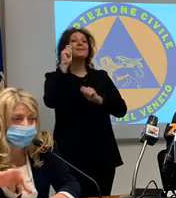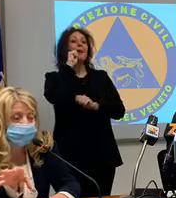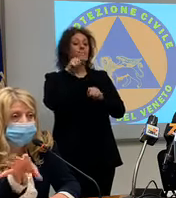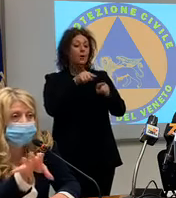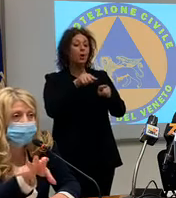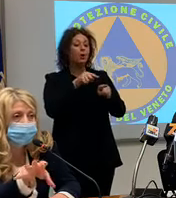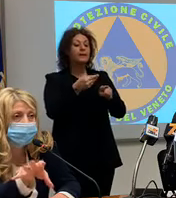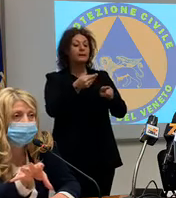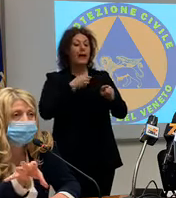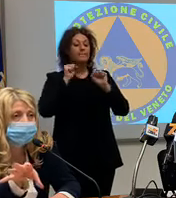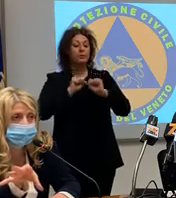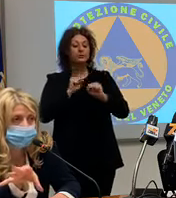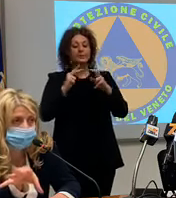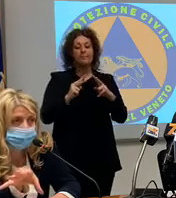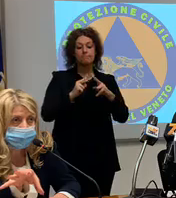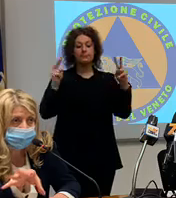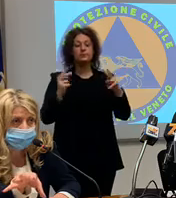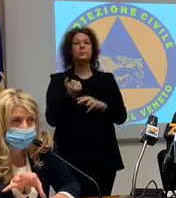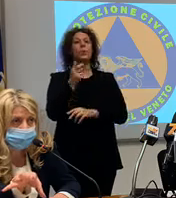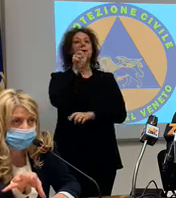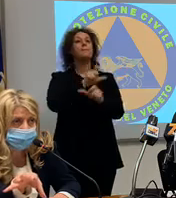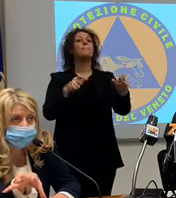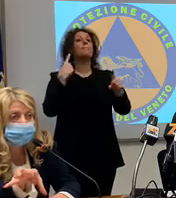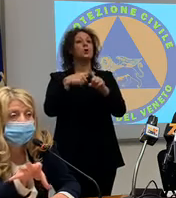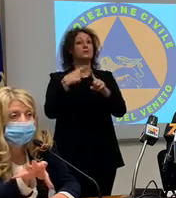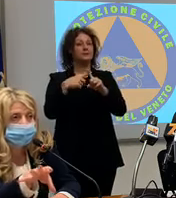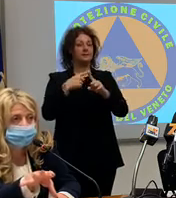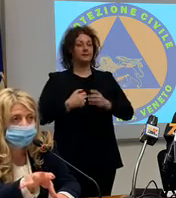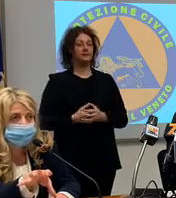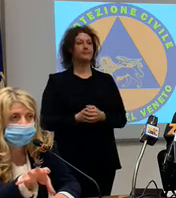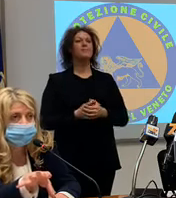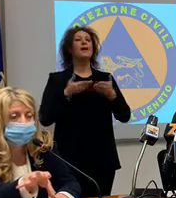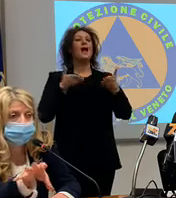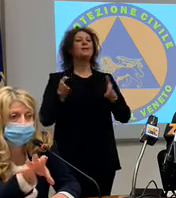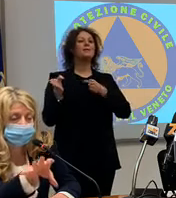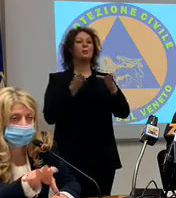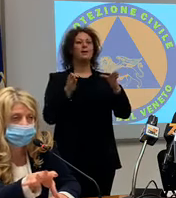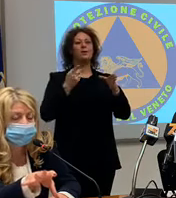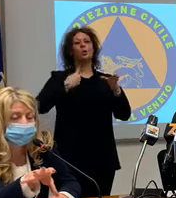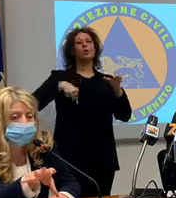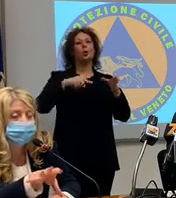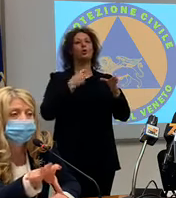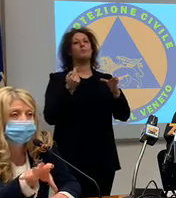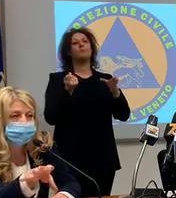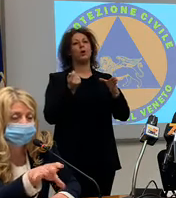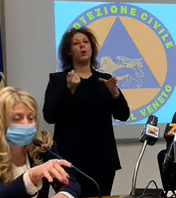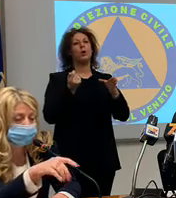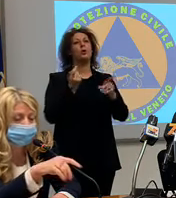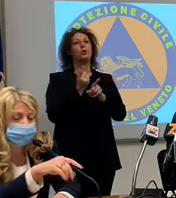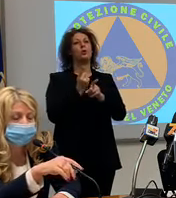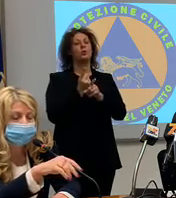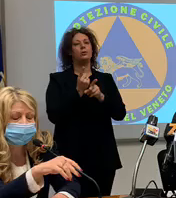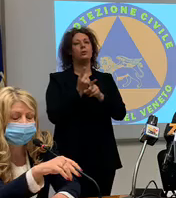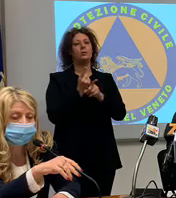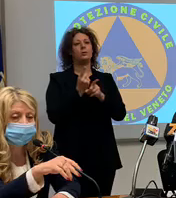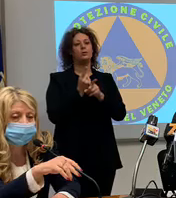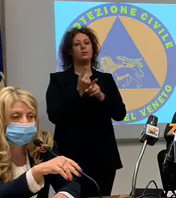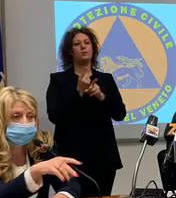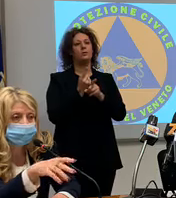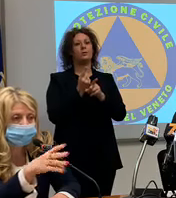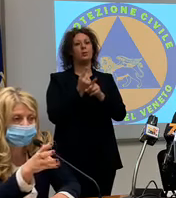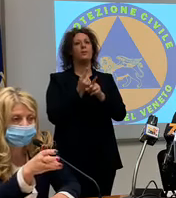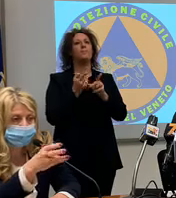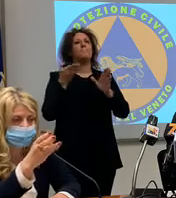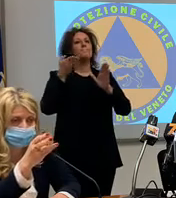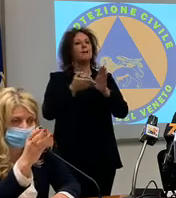i positivi noi abbiamo una penalizzazione in questo momento perché nella nelle in tutte diciamo le Come